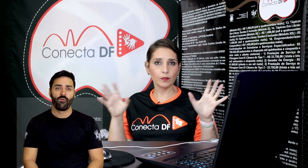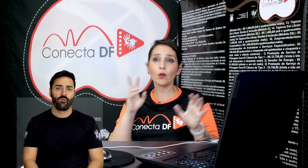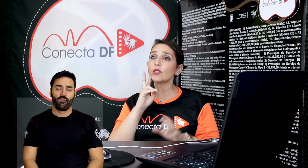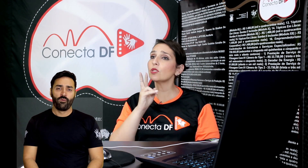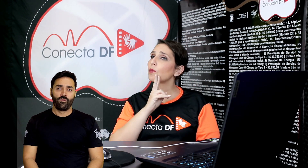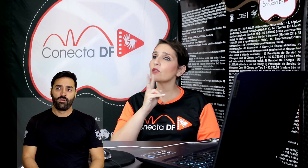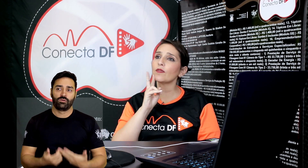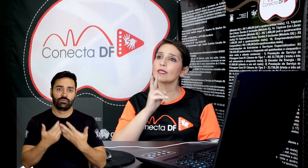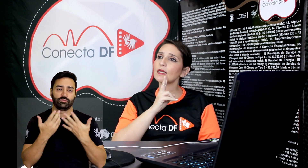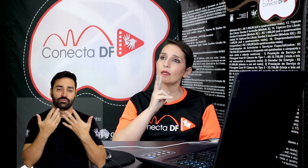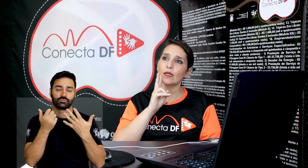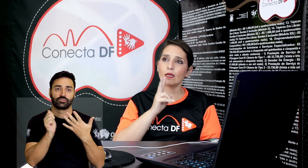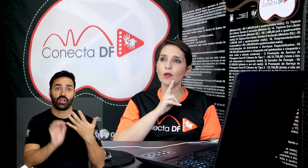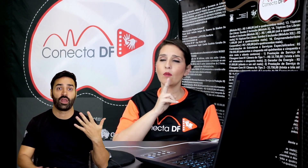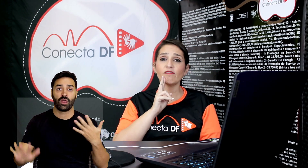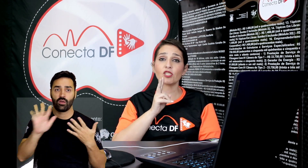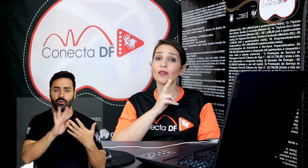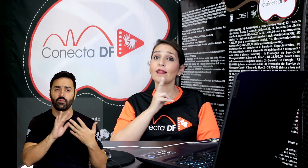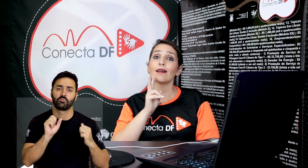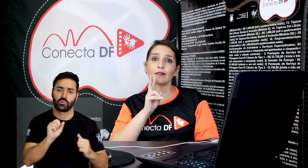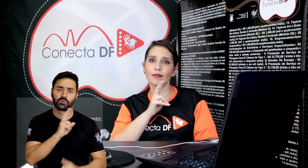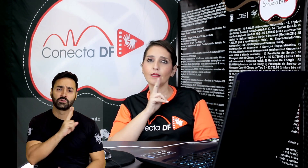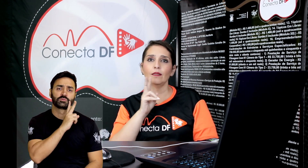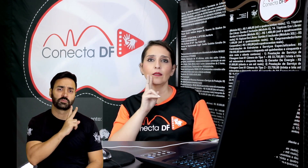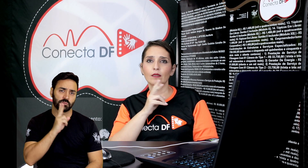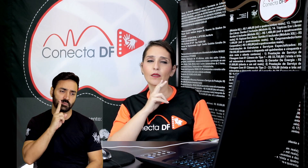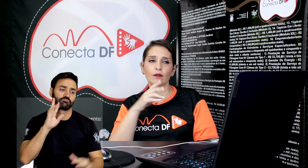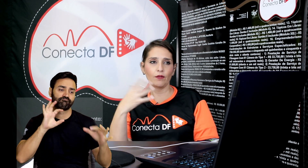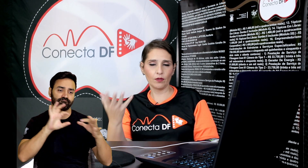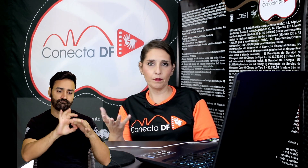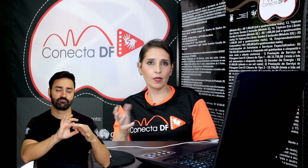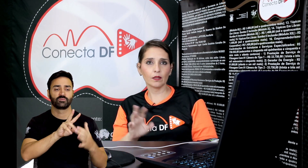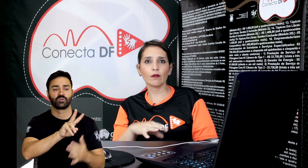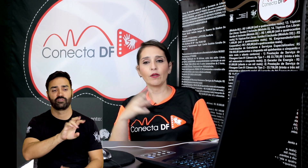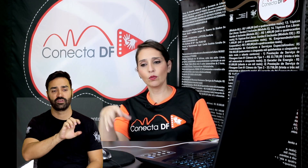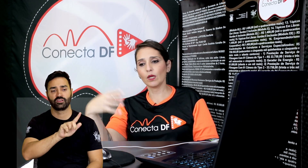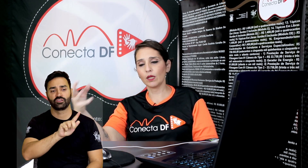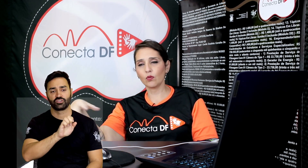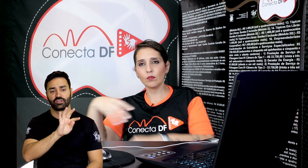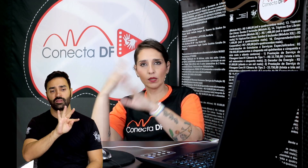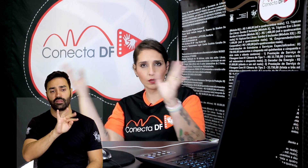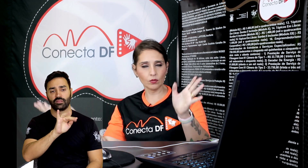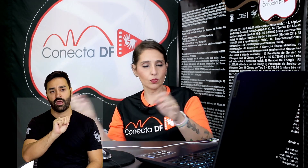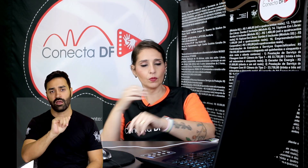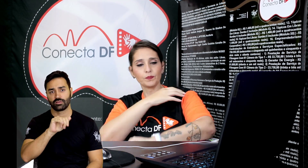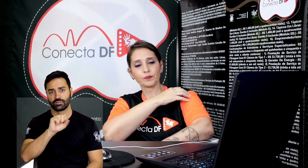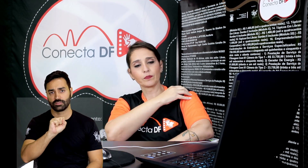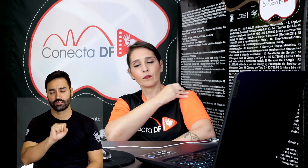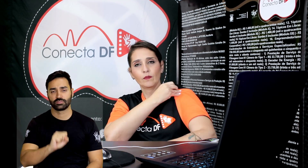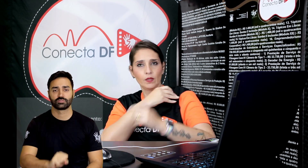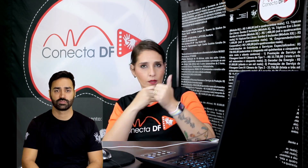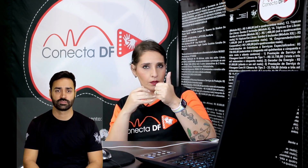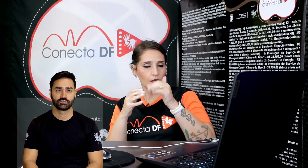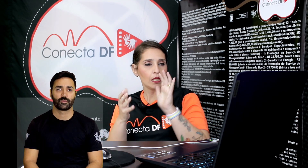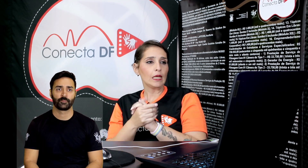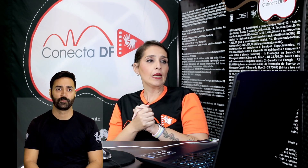amplo. Então, a gente pode fazer esse aqui como vegetais, né? Que aí entra verdura, legume, entra tudo.